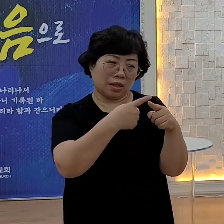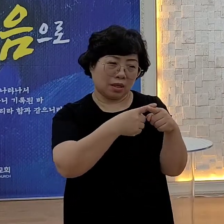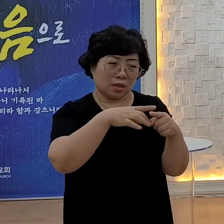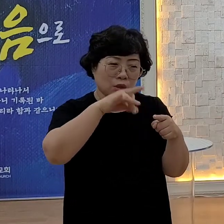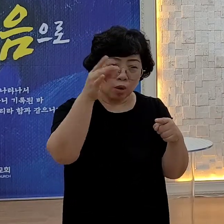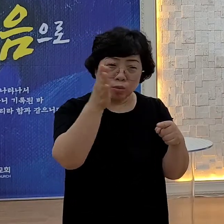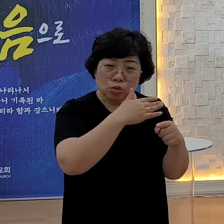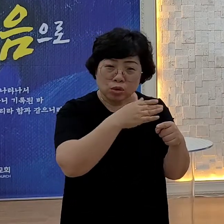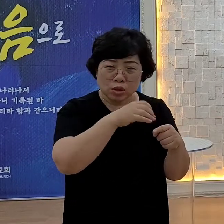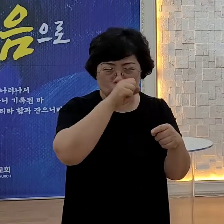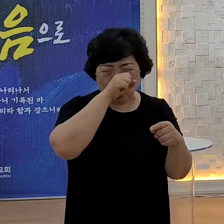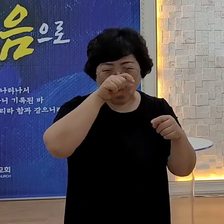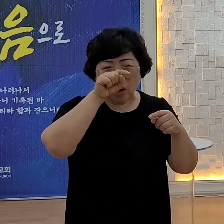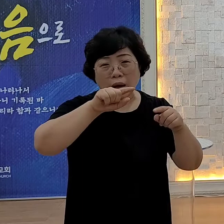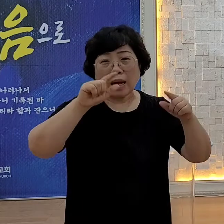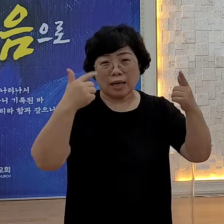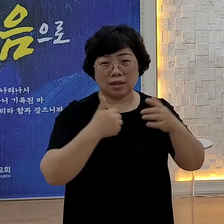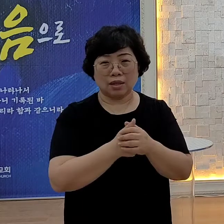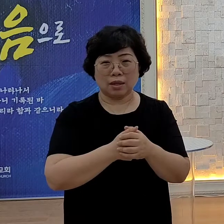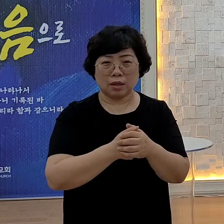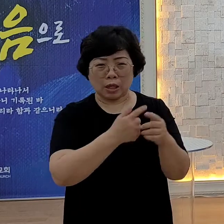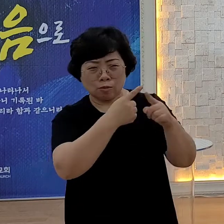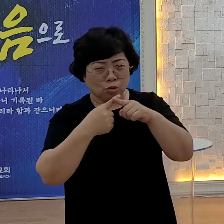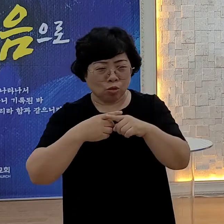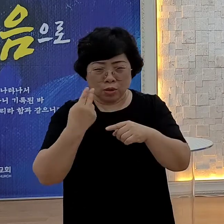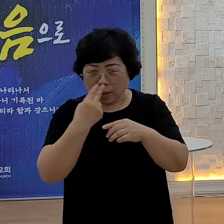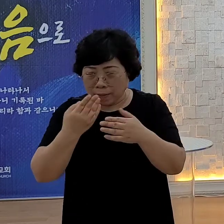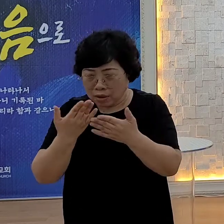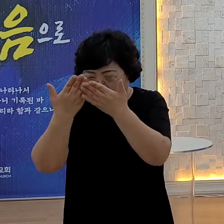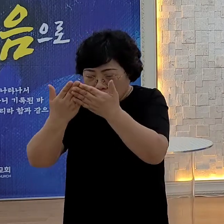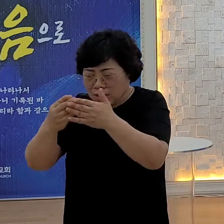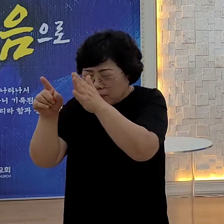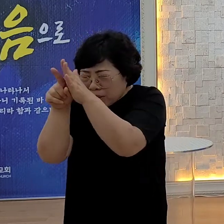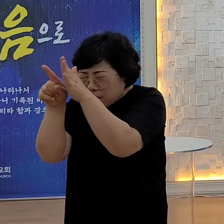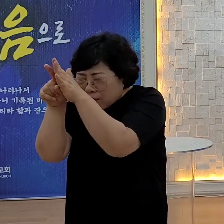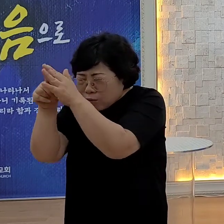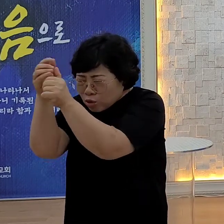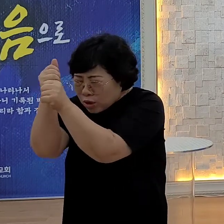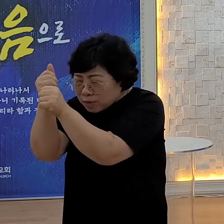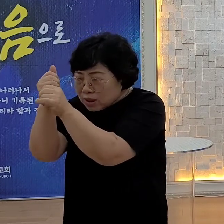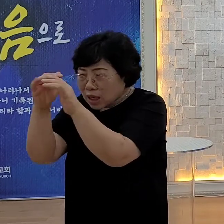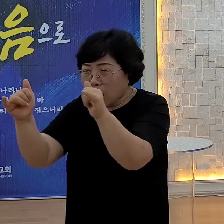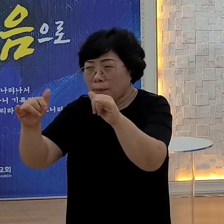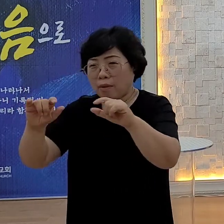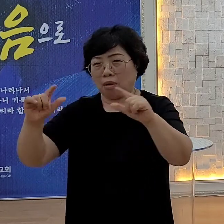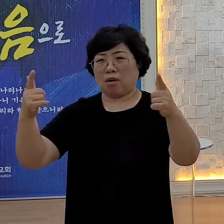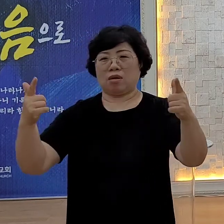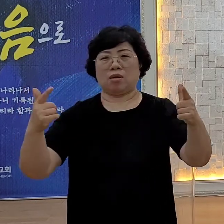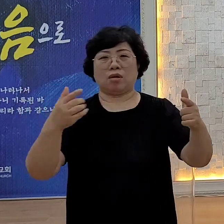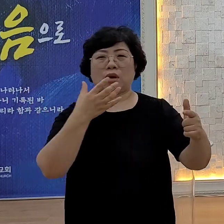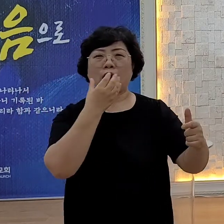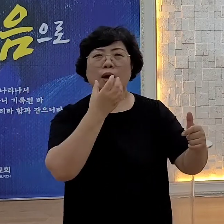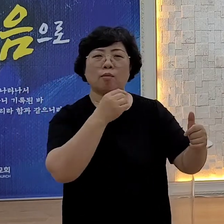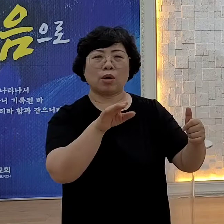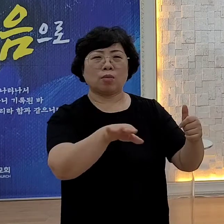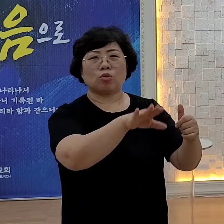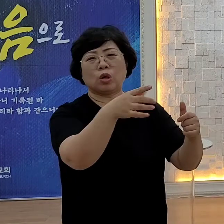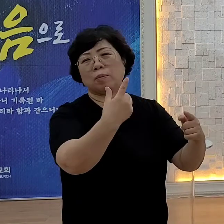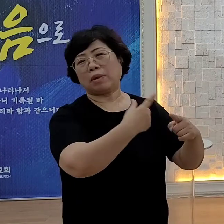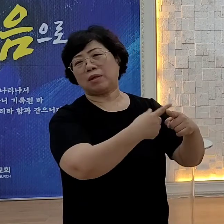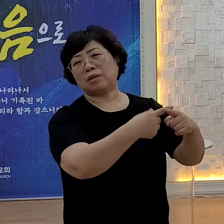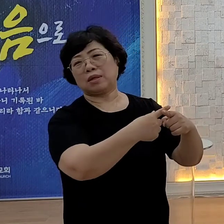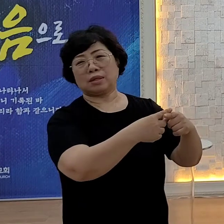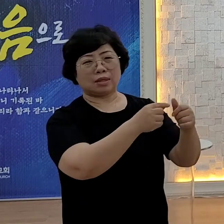그냥 막 직진하고 막 목숨 걸고 그렇게 살았던 걸로 생각하시죠? 아닙니다. 아브라함도 로봇가